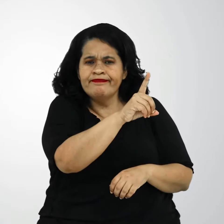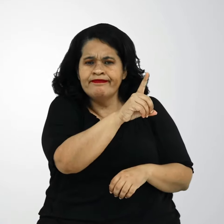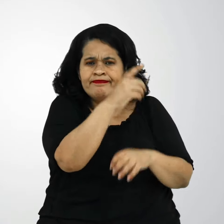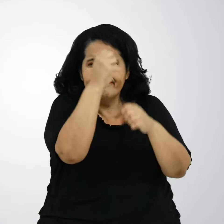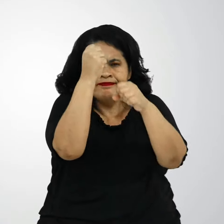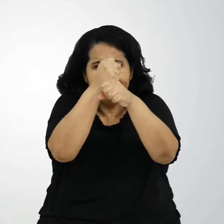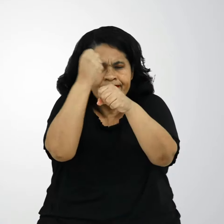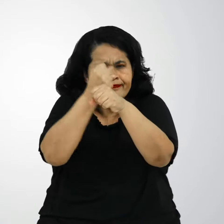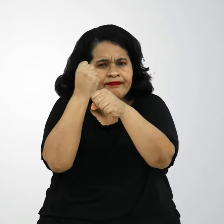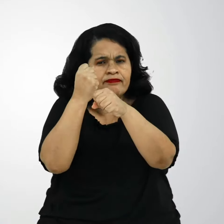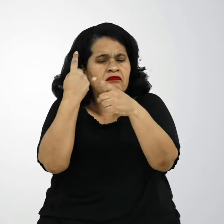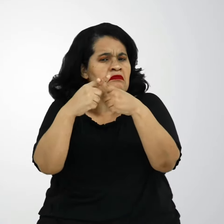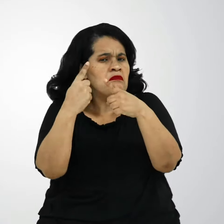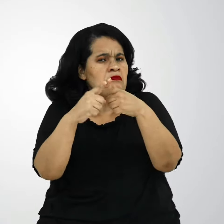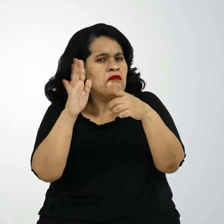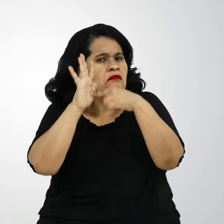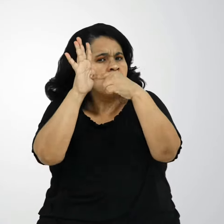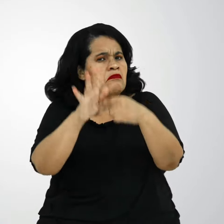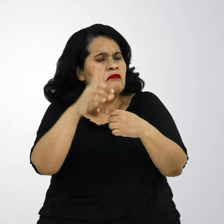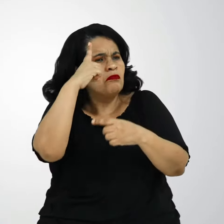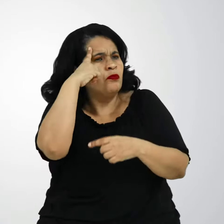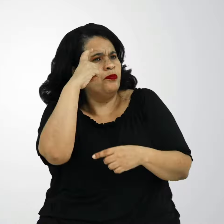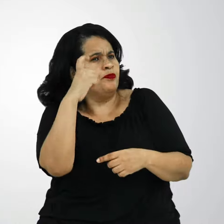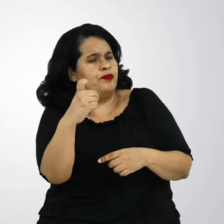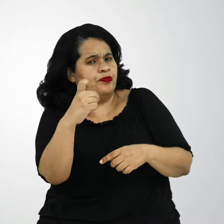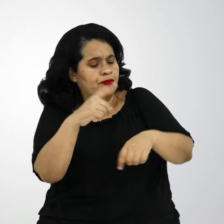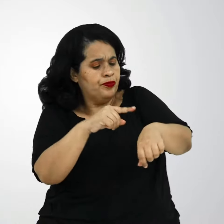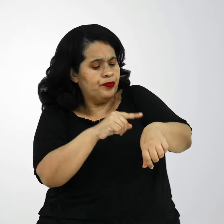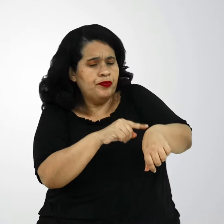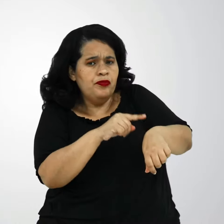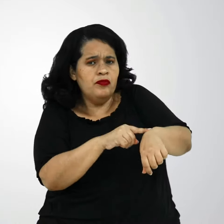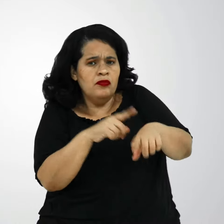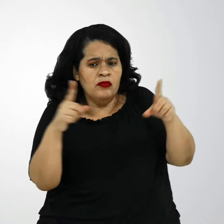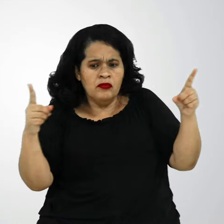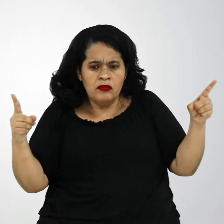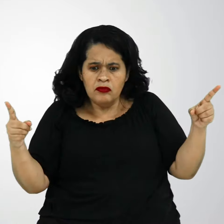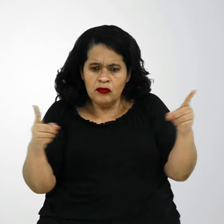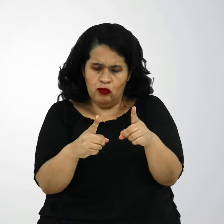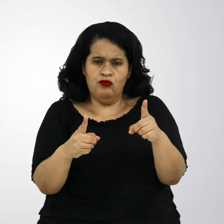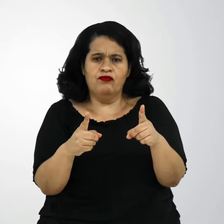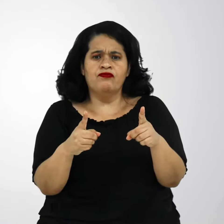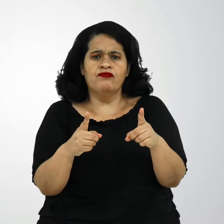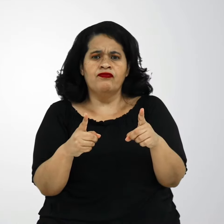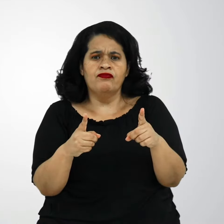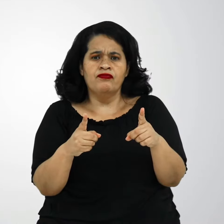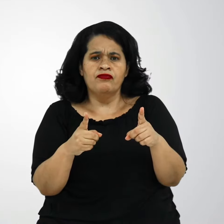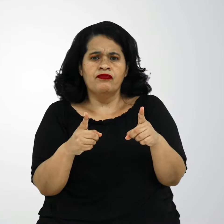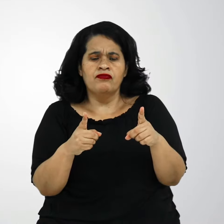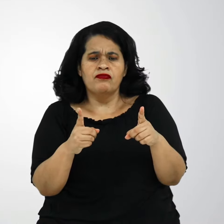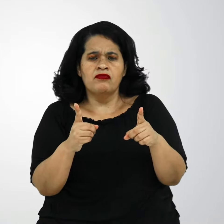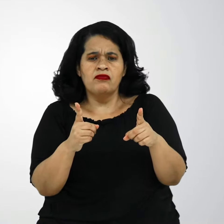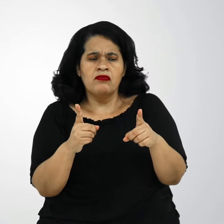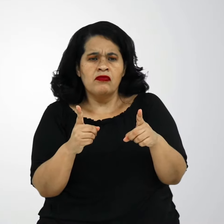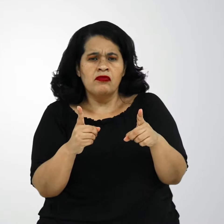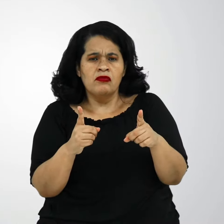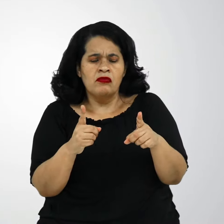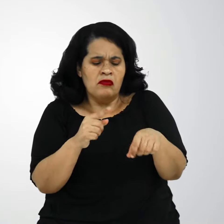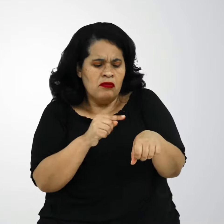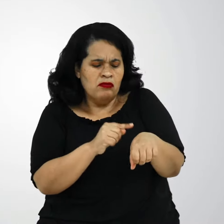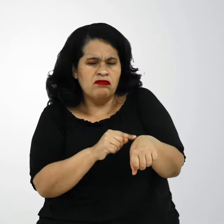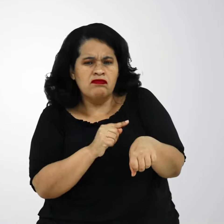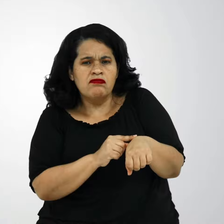a ideia aqui é que tem um período curto de 7 semanas que diz respeito ao tempo que vai, né, desse período em